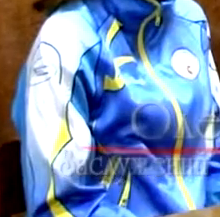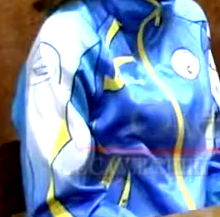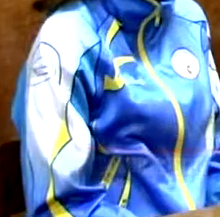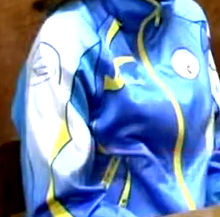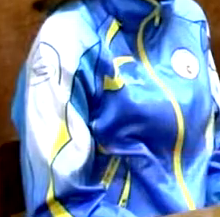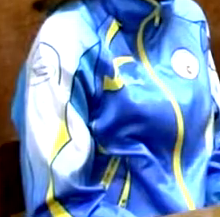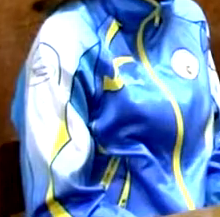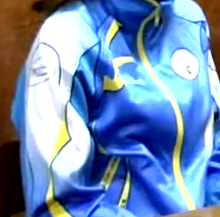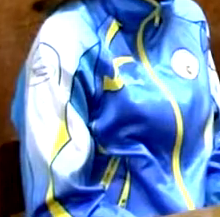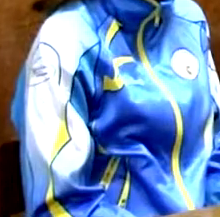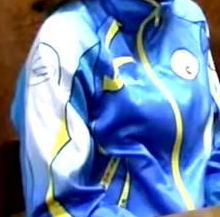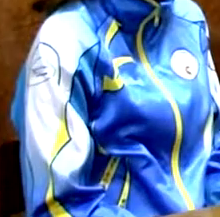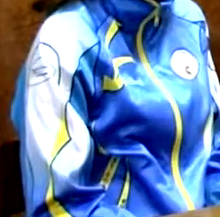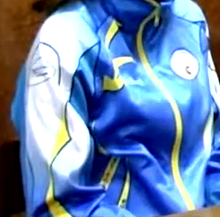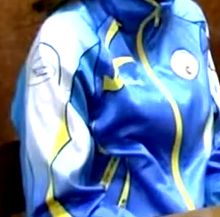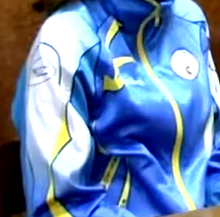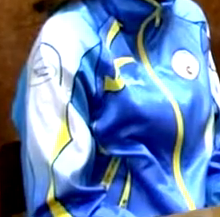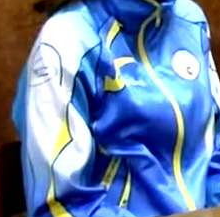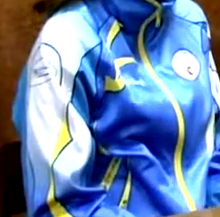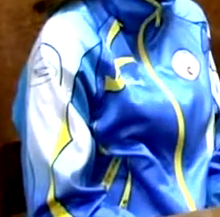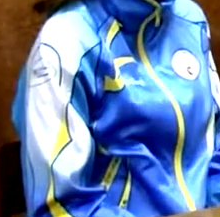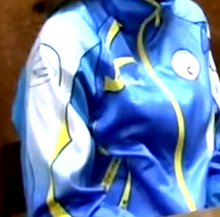Але було дуже важко.